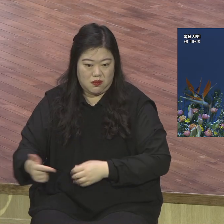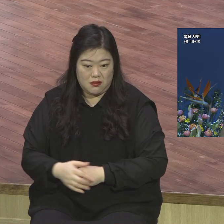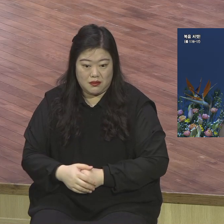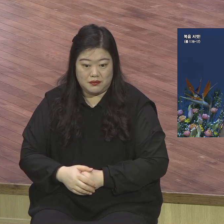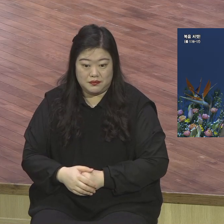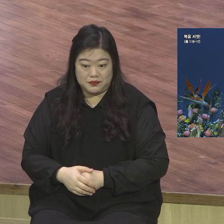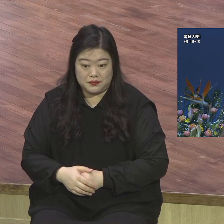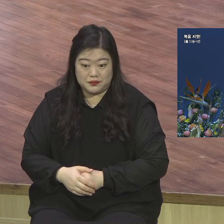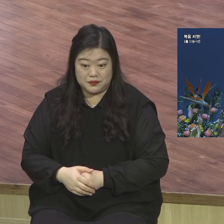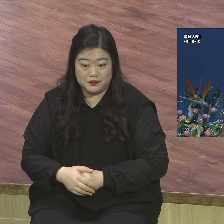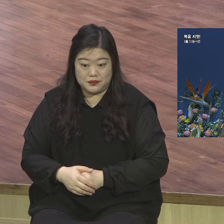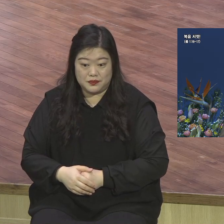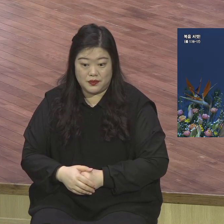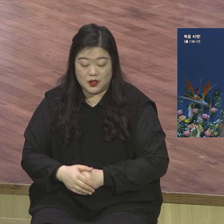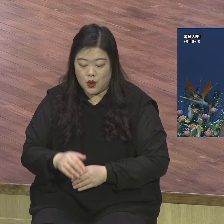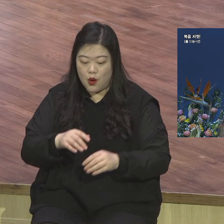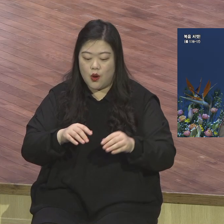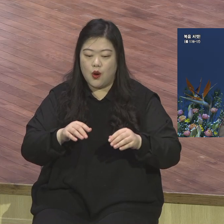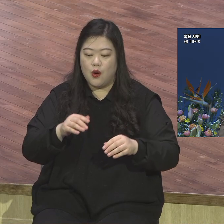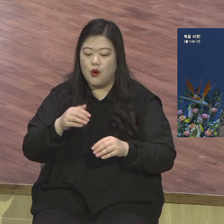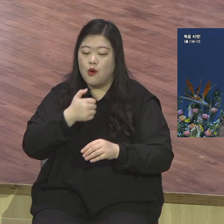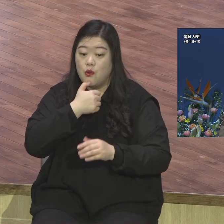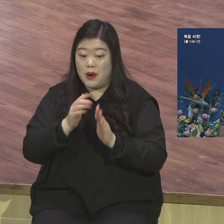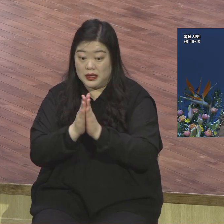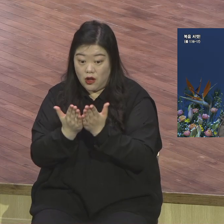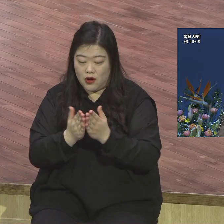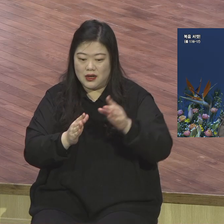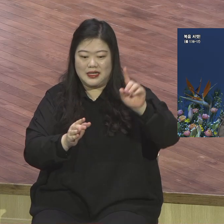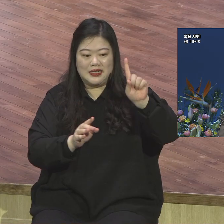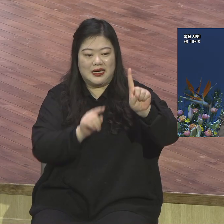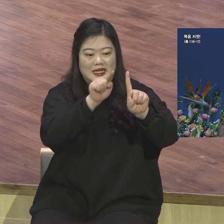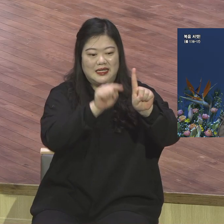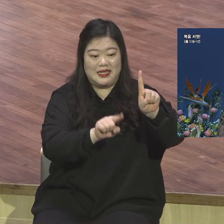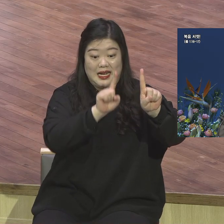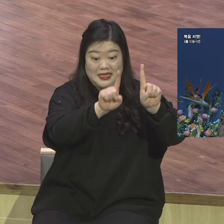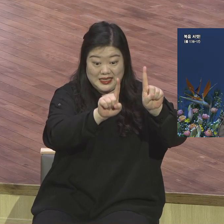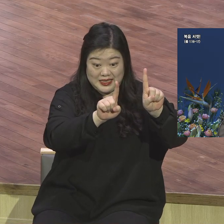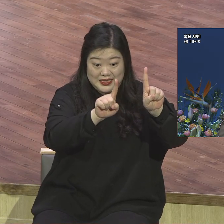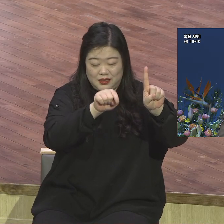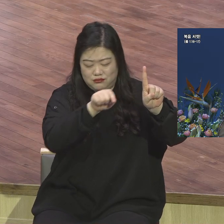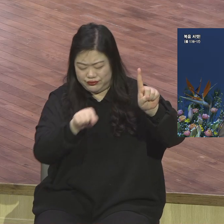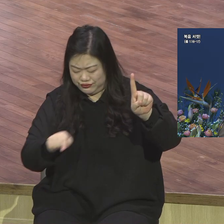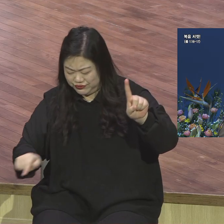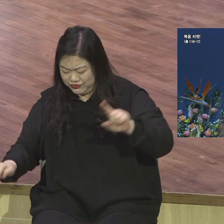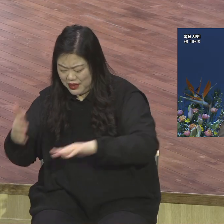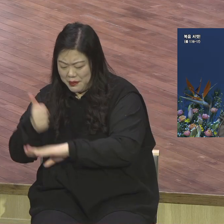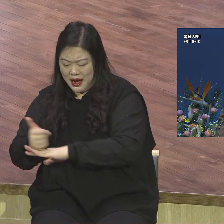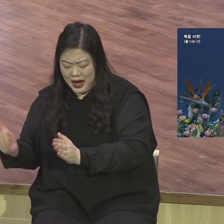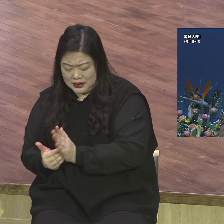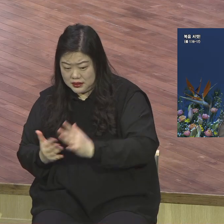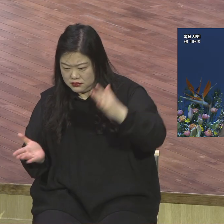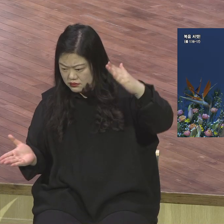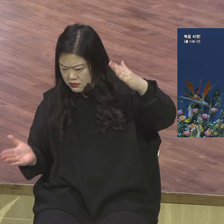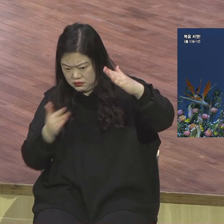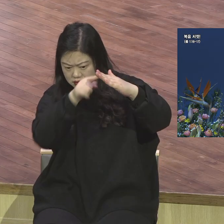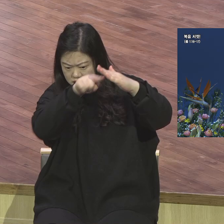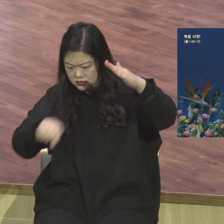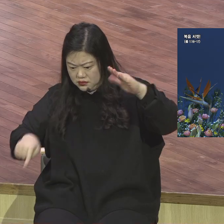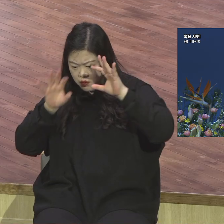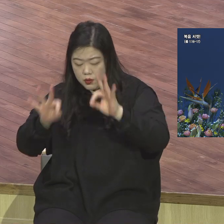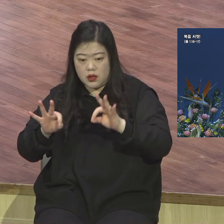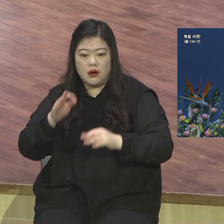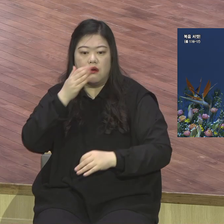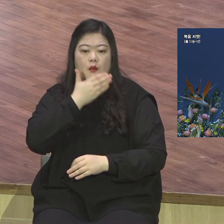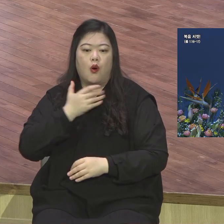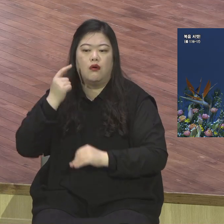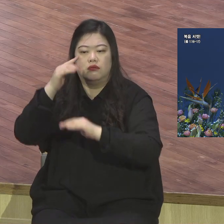로마서는 이 복음으로 시작해서 복음으로 끝난다. 한마디로 구원받은 하나님의 자녀는 다른